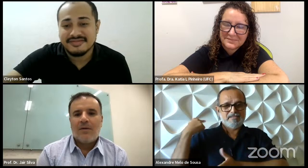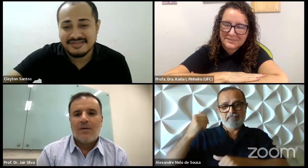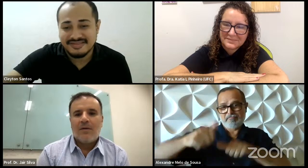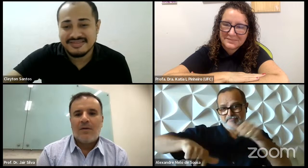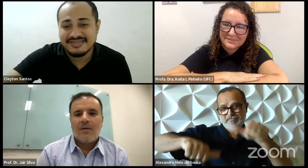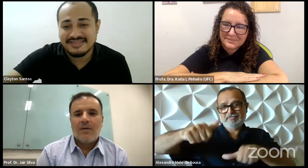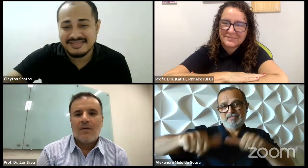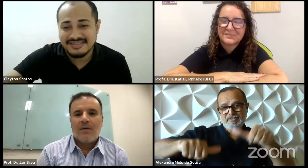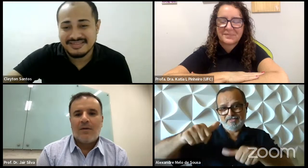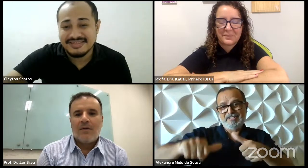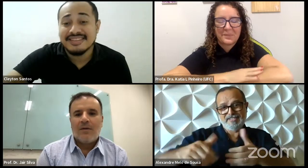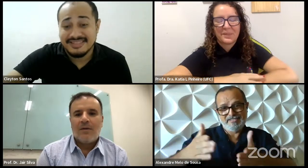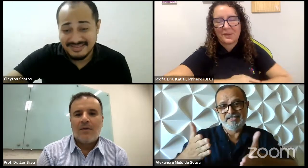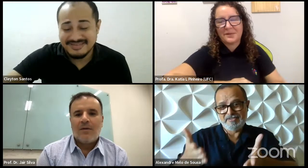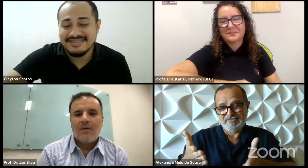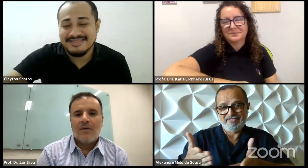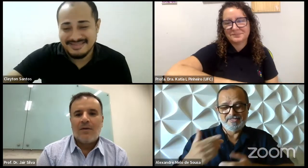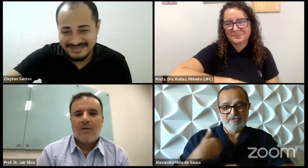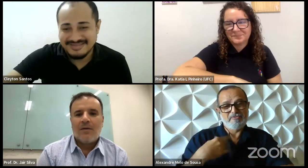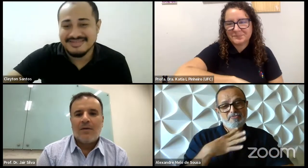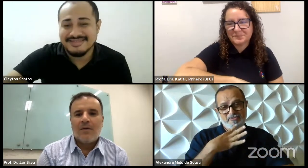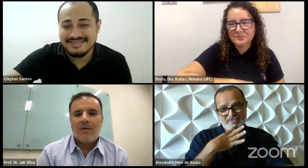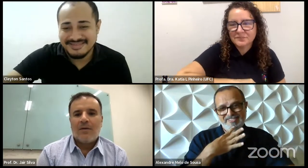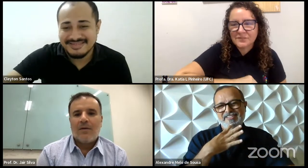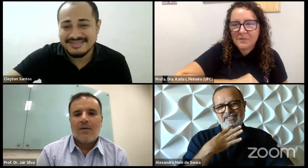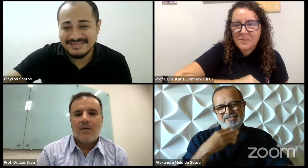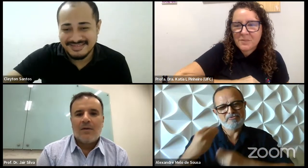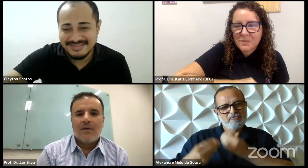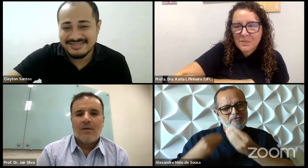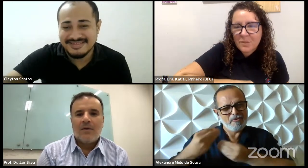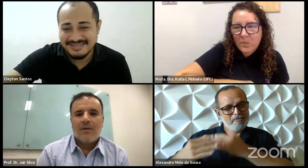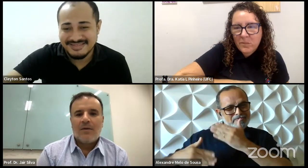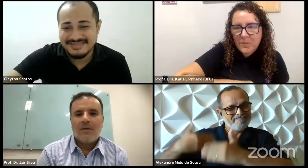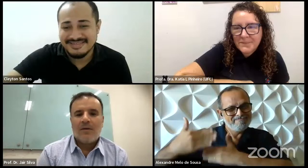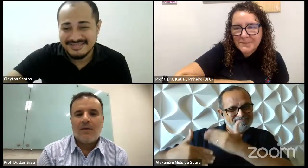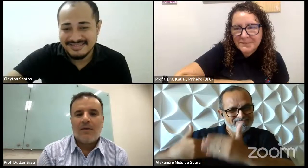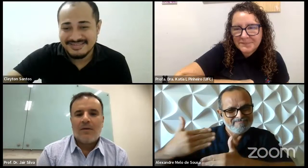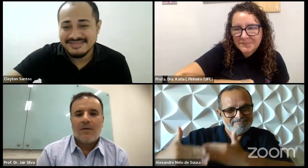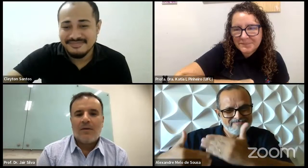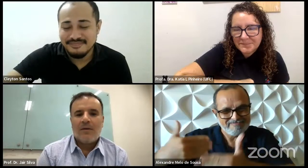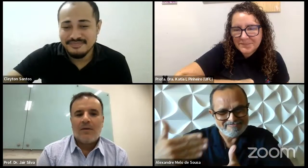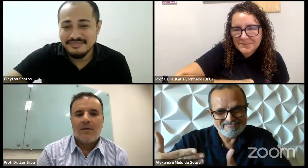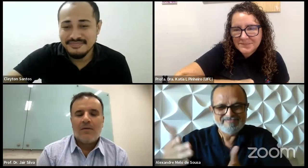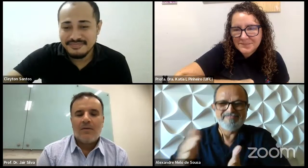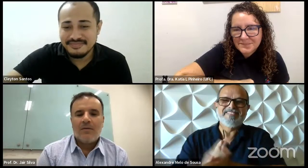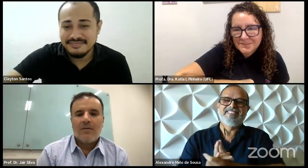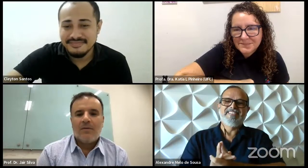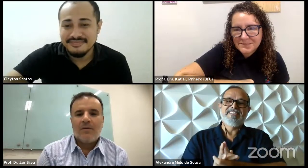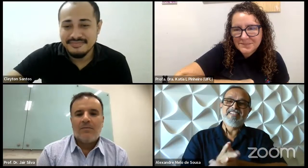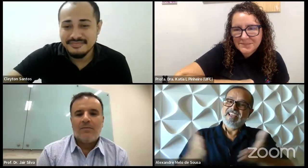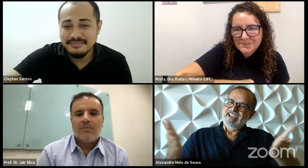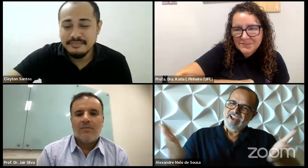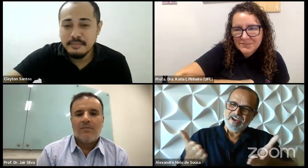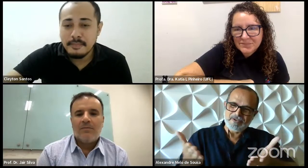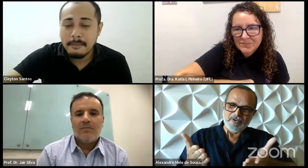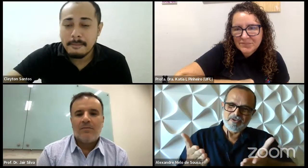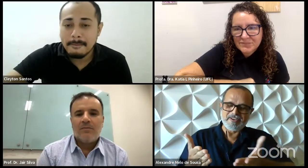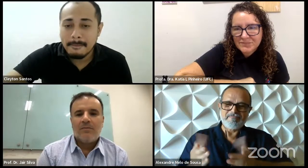Então, eu lendo, já li esse trabalho, né, para fazer essa análise. Eu estava na qualificação